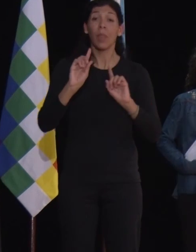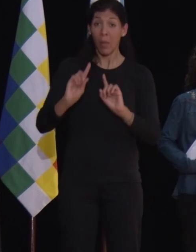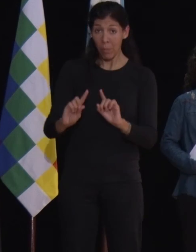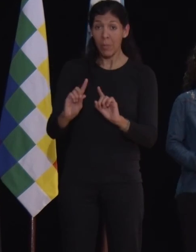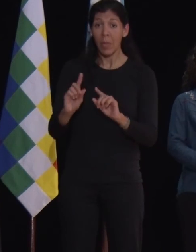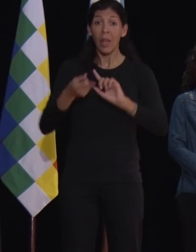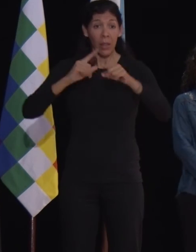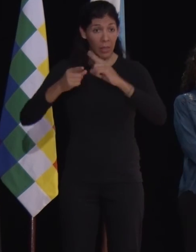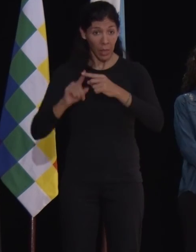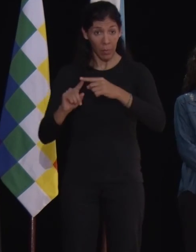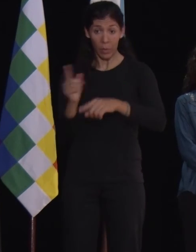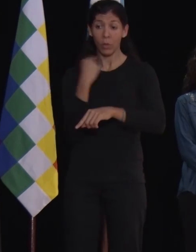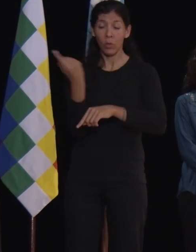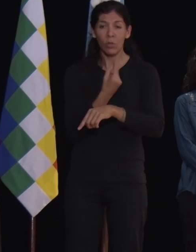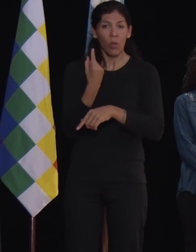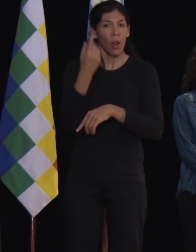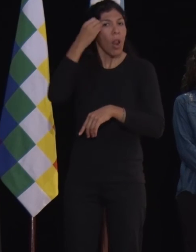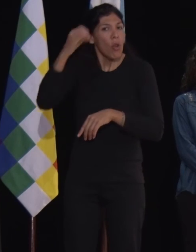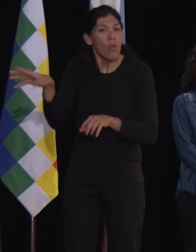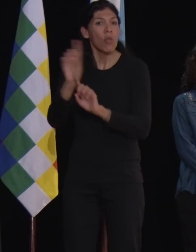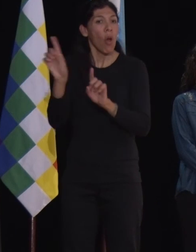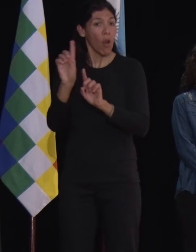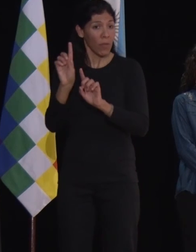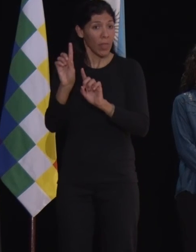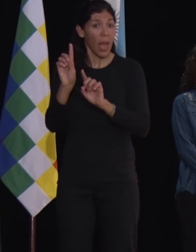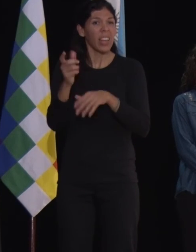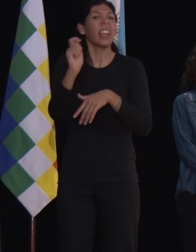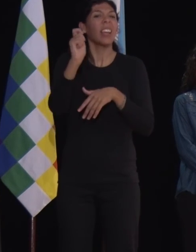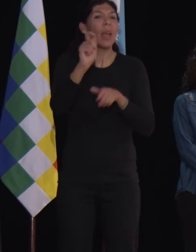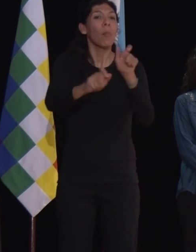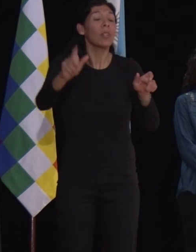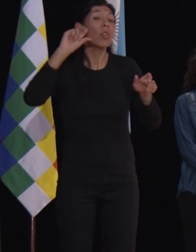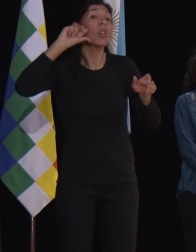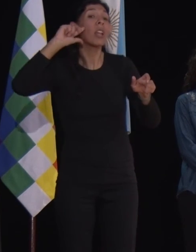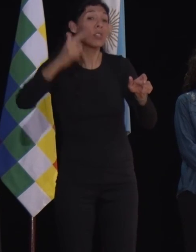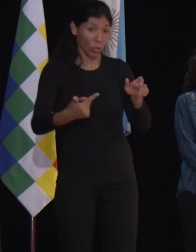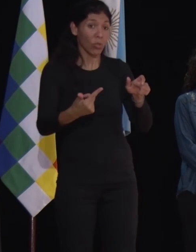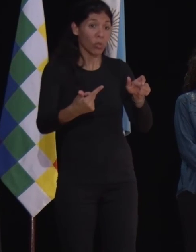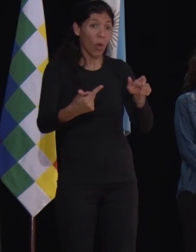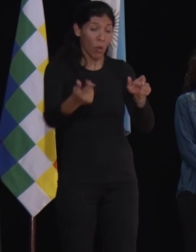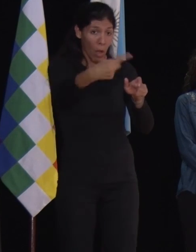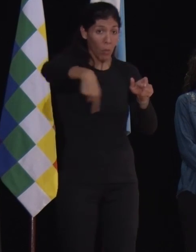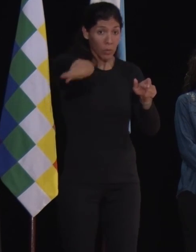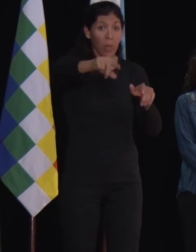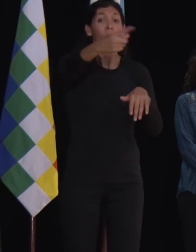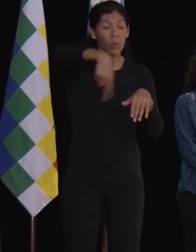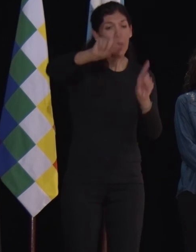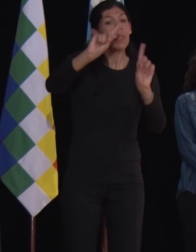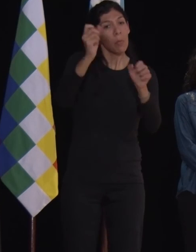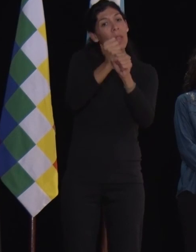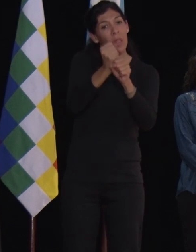no olvidarnos que es un servicio para las personas sordas por ende las personas sordas también tienen que estar trabajando para mejorar este